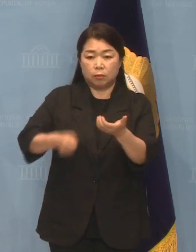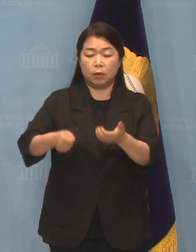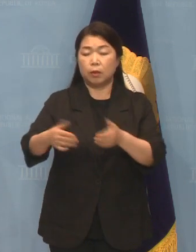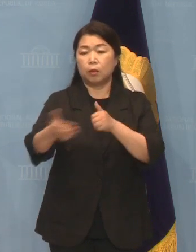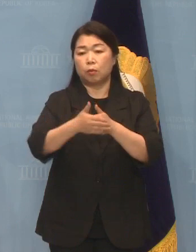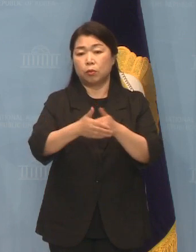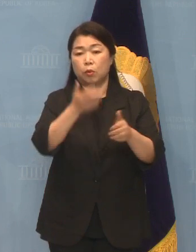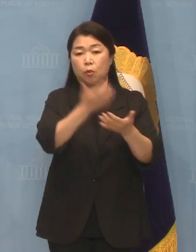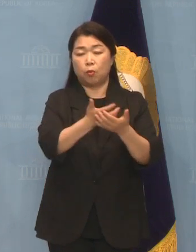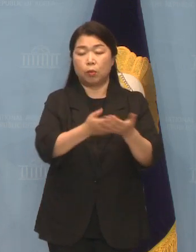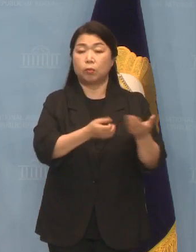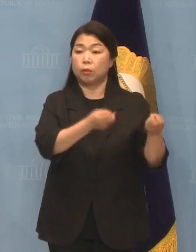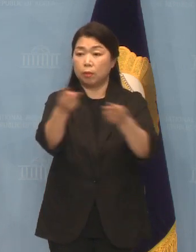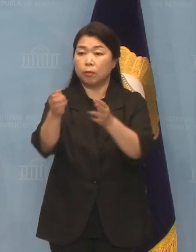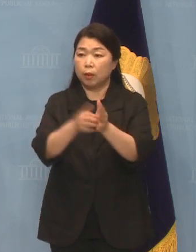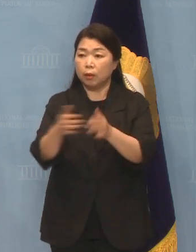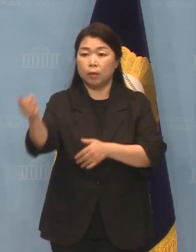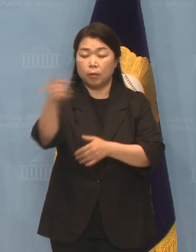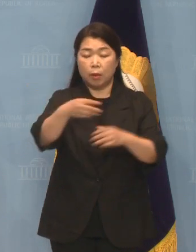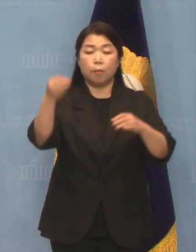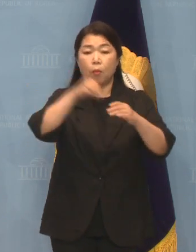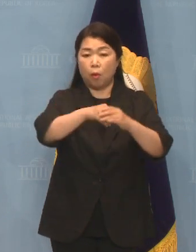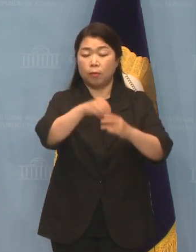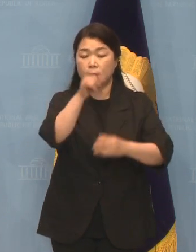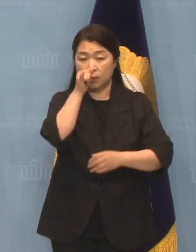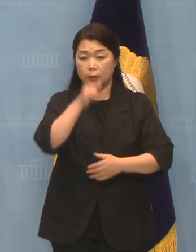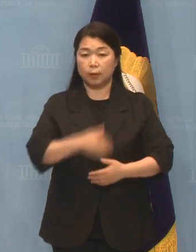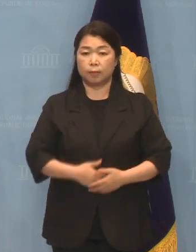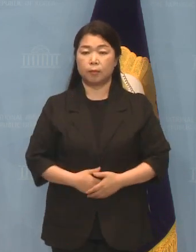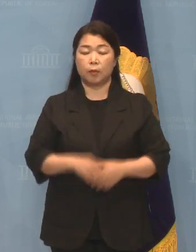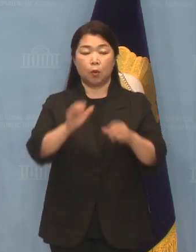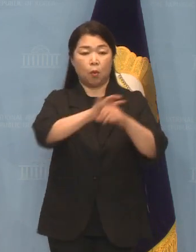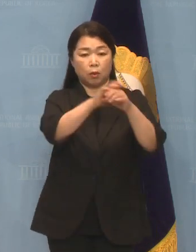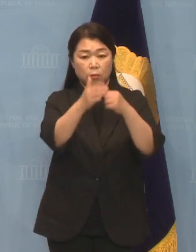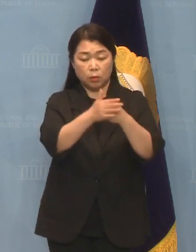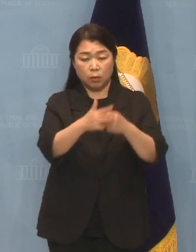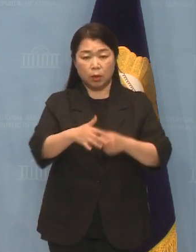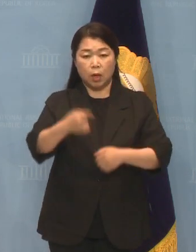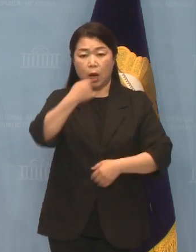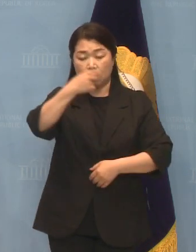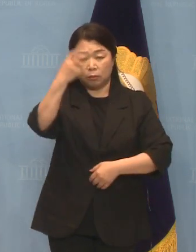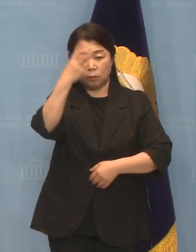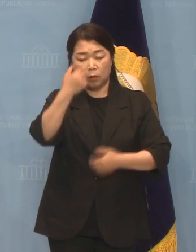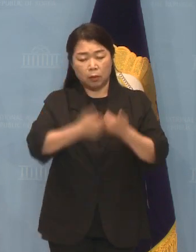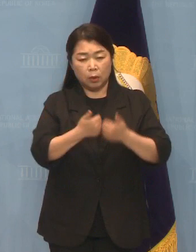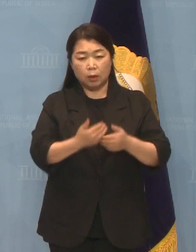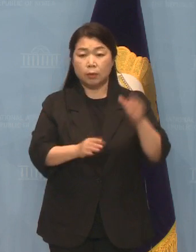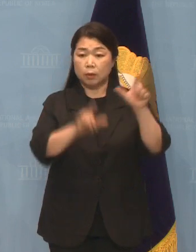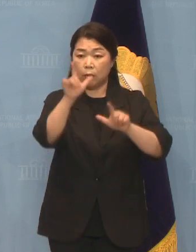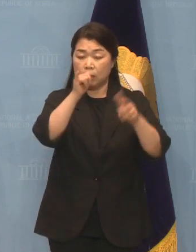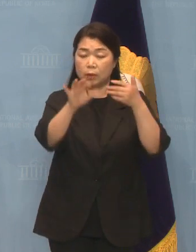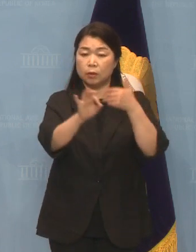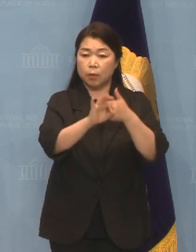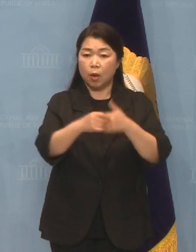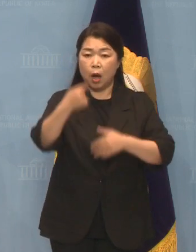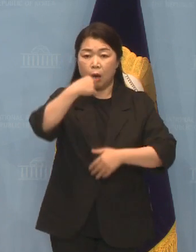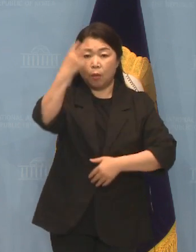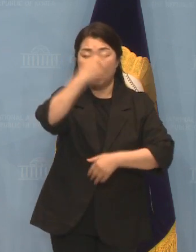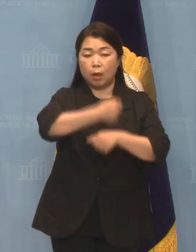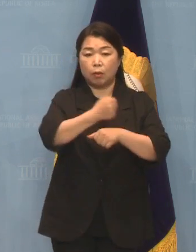공지하였습니다. 여기 계신 기자분들도 당연히 포함되었는데요. 코로나19 임상 증상이 있는 경우